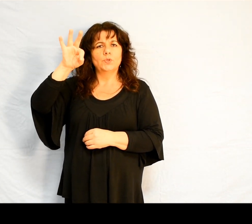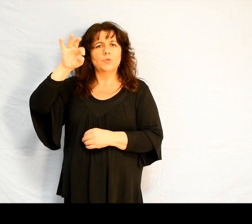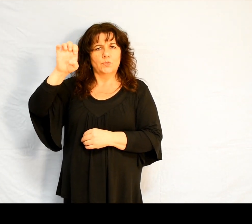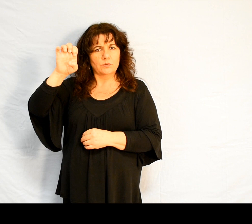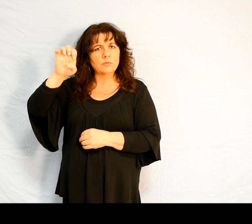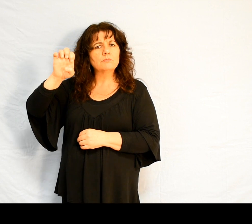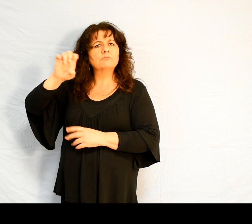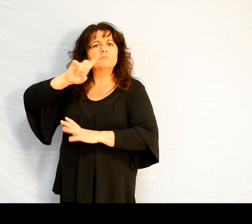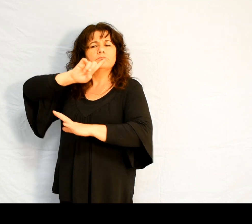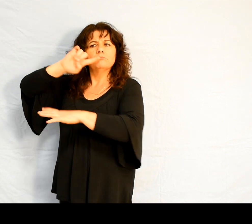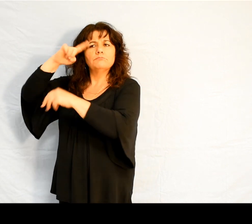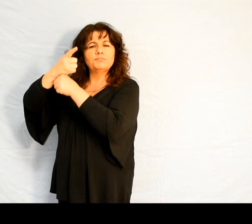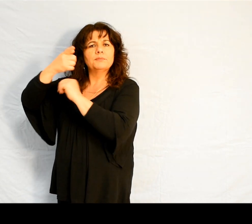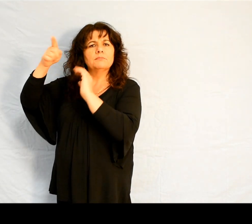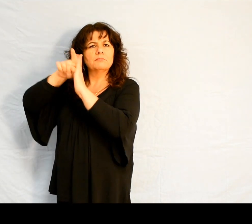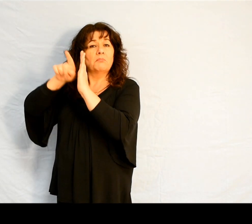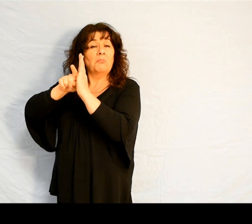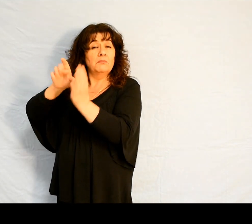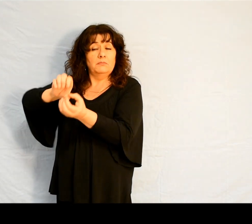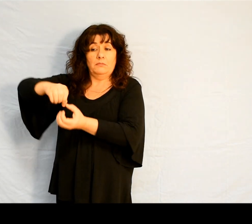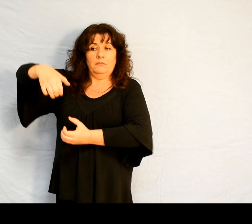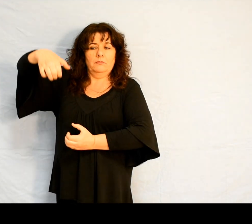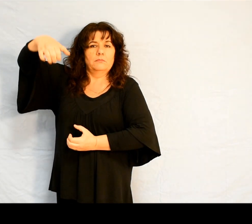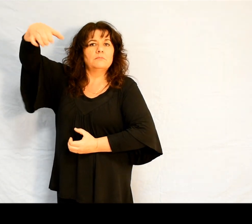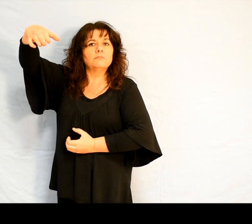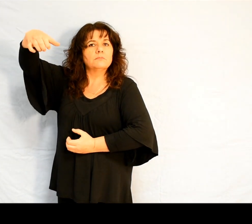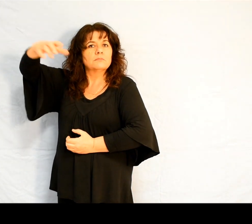ordonnant de recenser toute la terre.